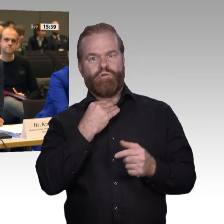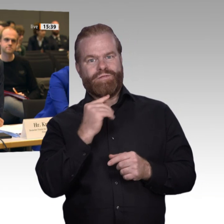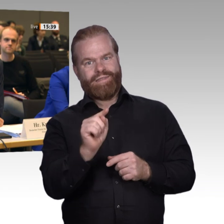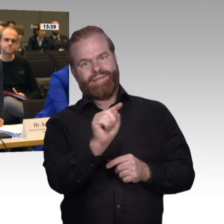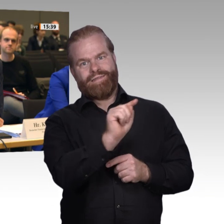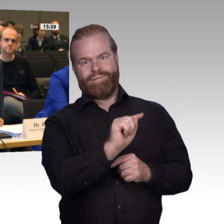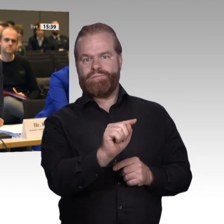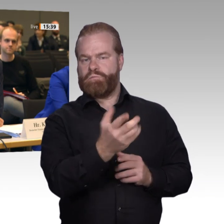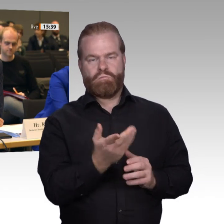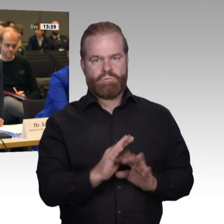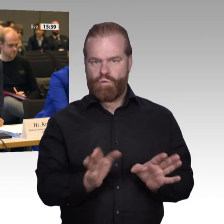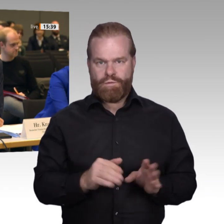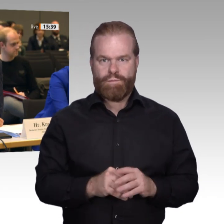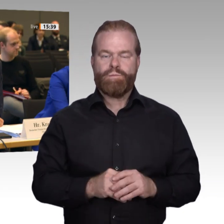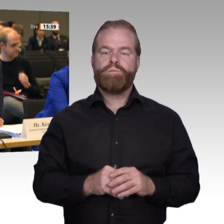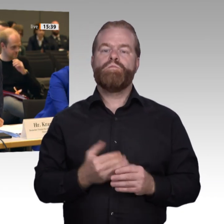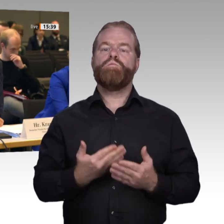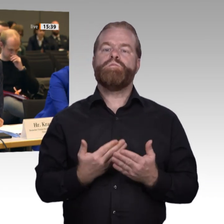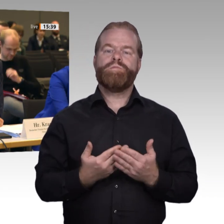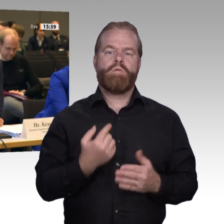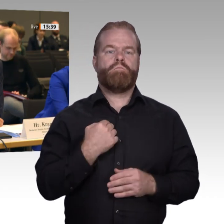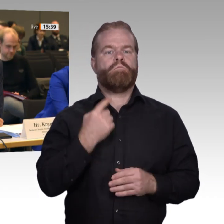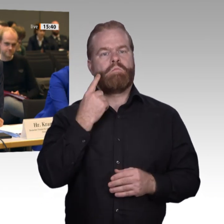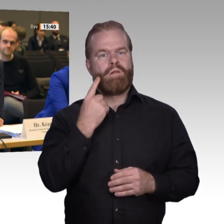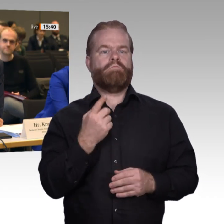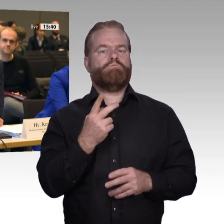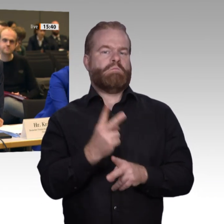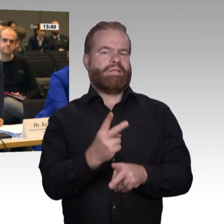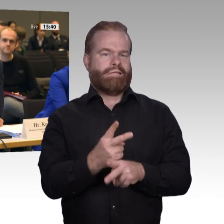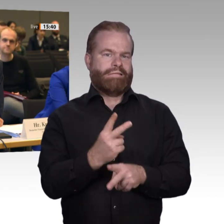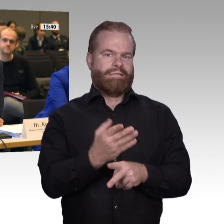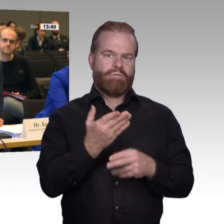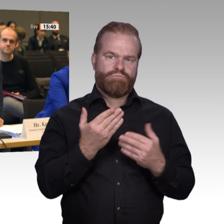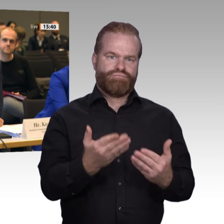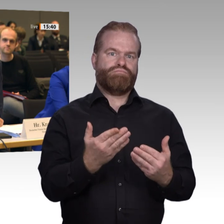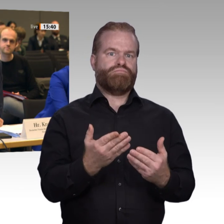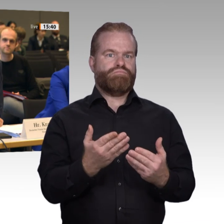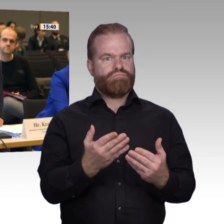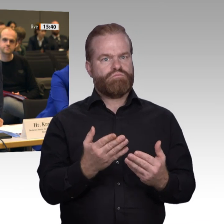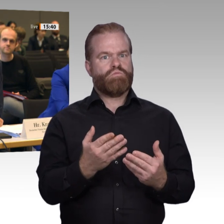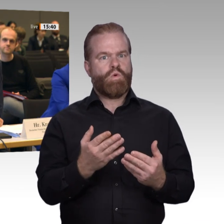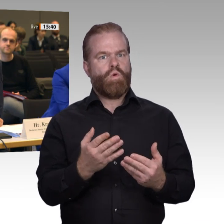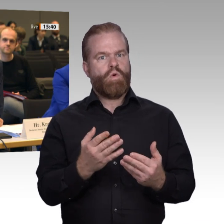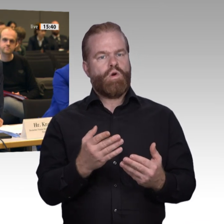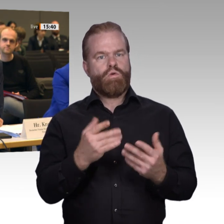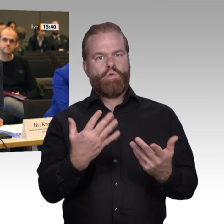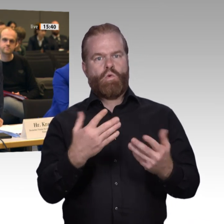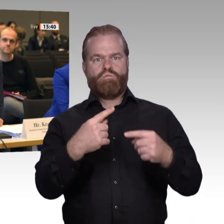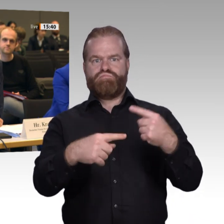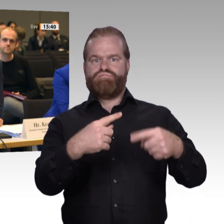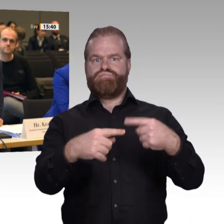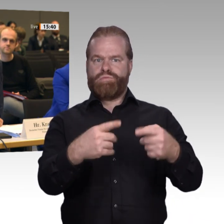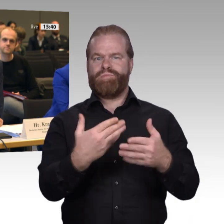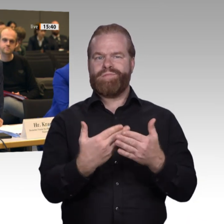des Unterhaltsrechts Rückgriff nicht nur auf die Hilfe der Pflege, sondern auf alle Leistungen der Sozialhilfe auszudehnen.